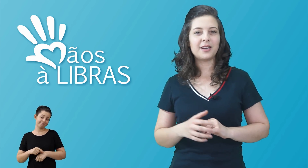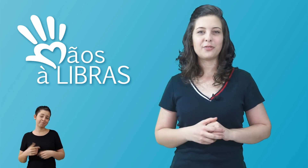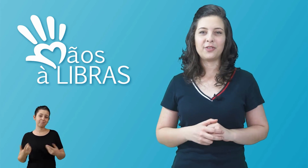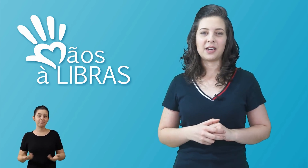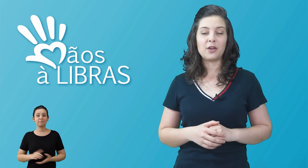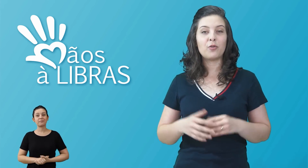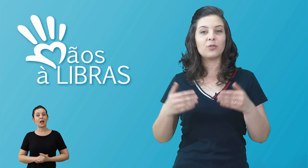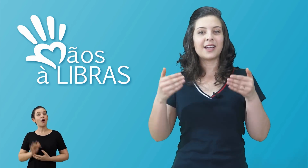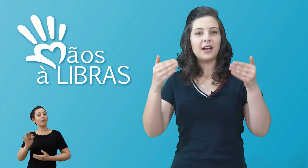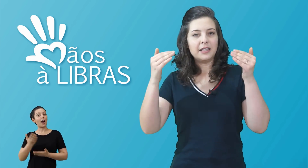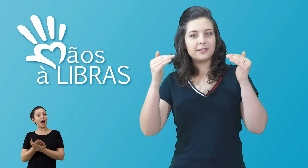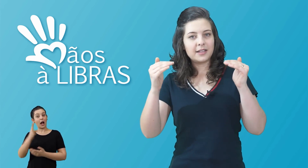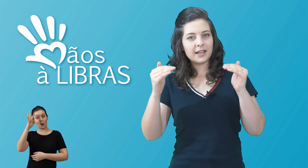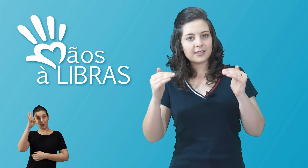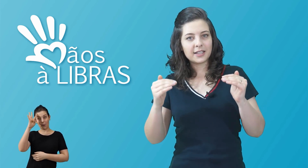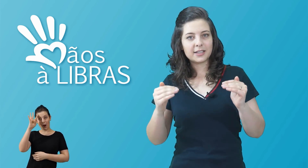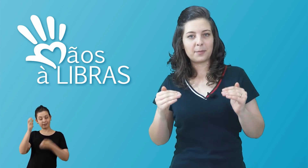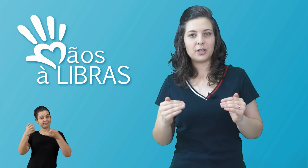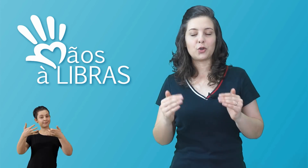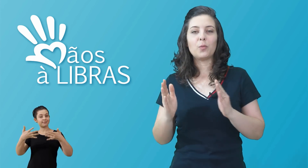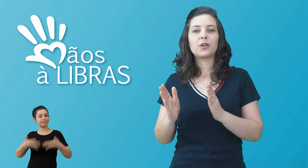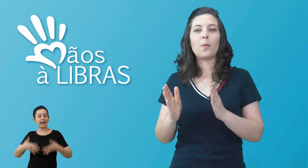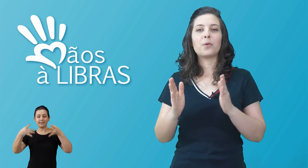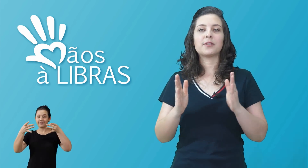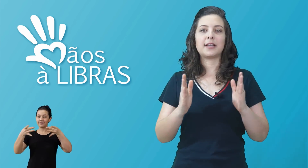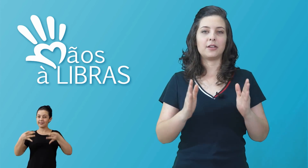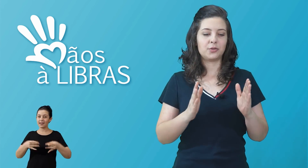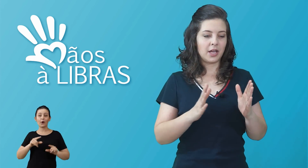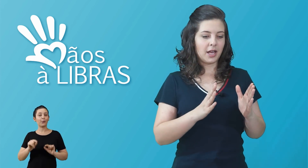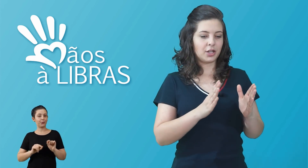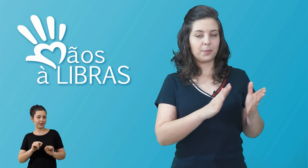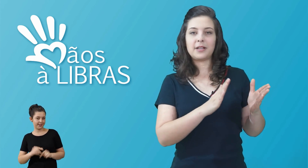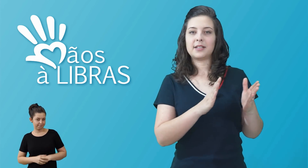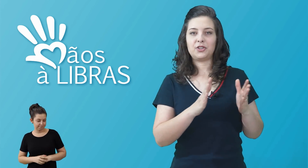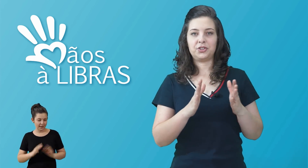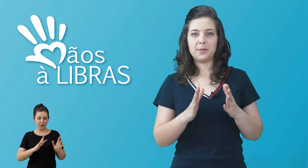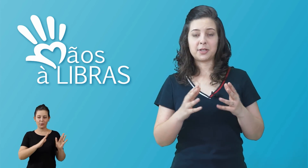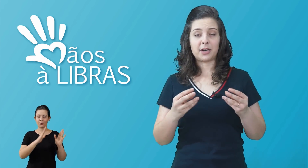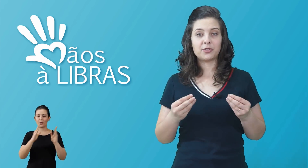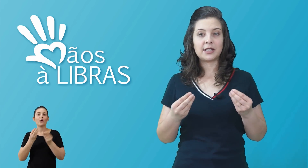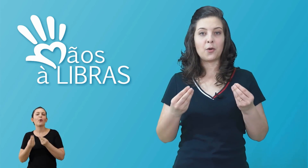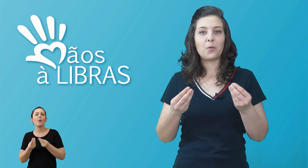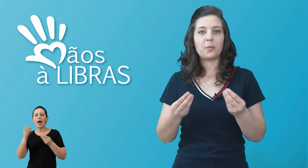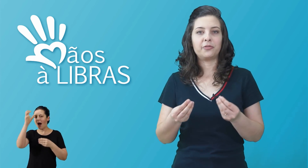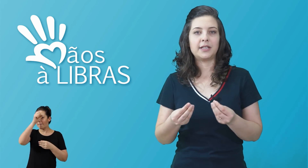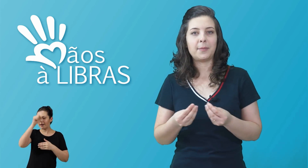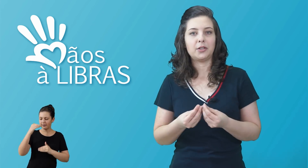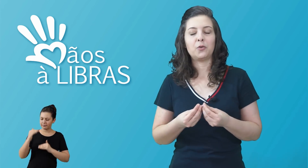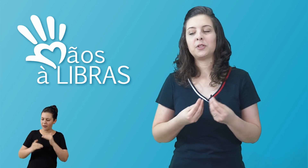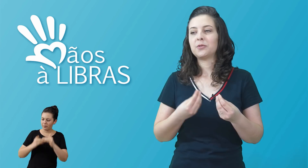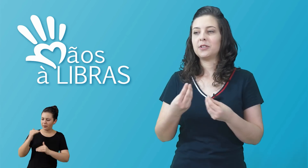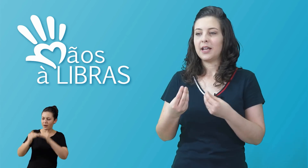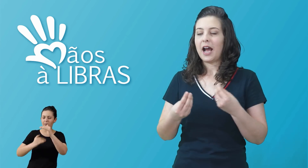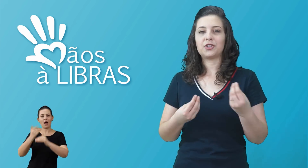na quarta-feira, eu vou contar detalhadamente como que é o processo de aprendizagem de Libras para que você tenha um bom